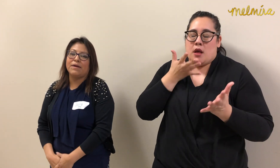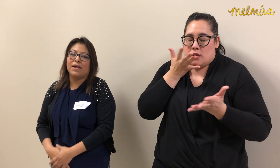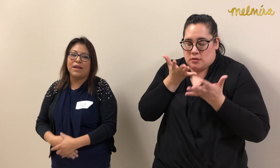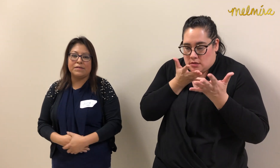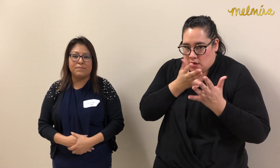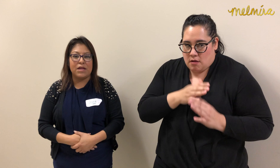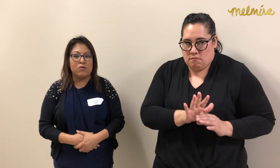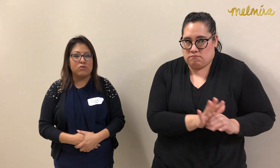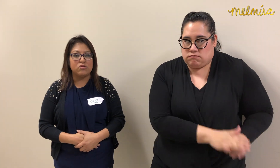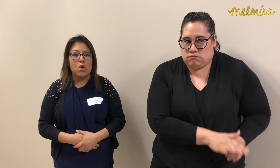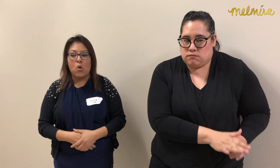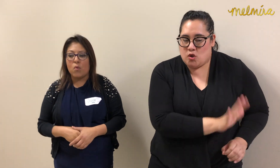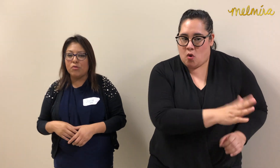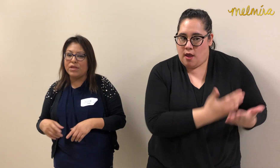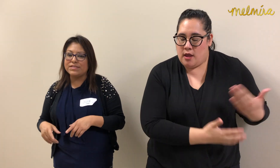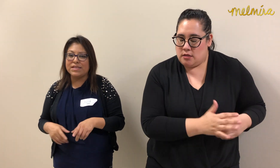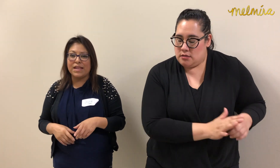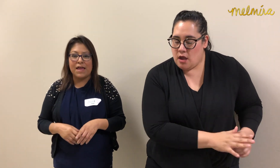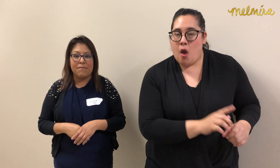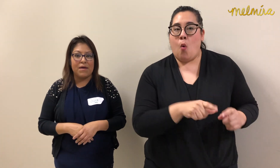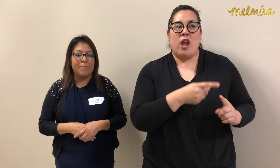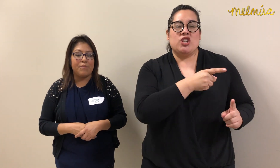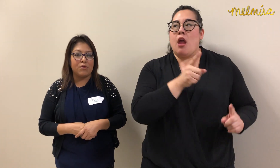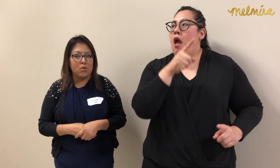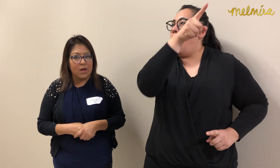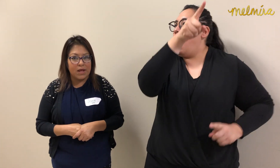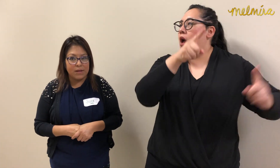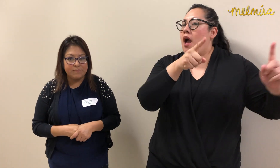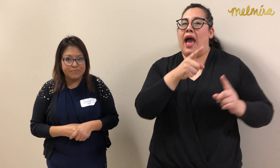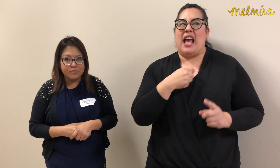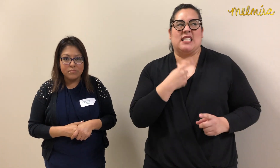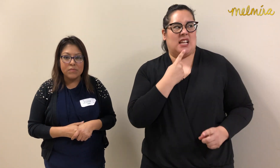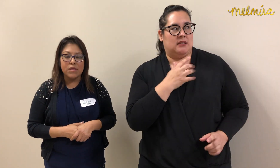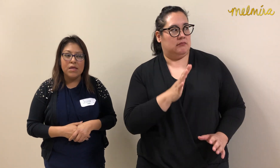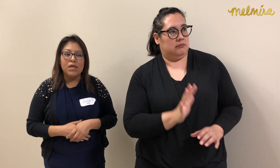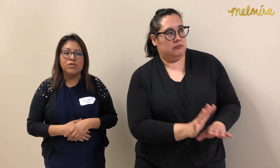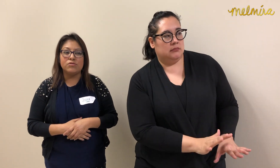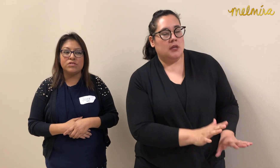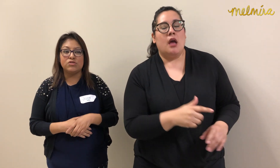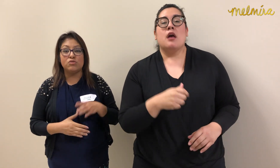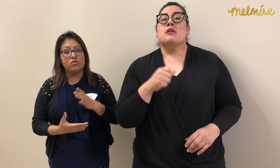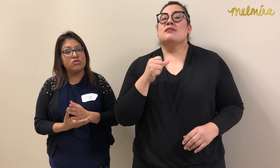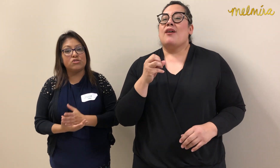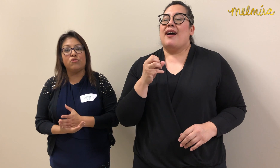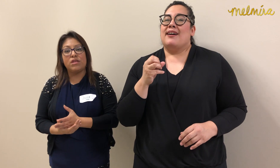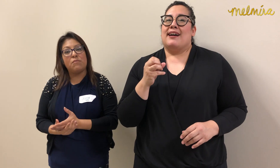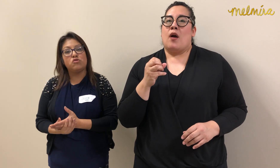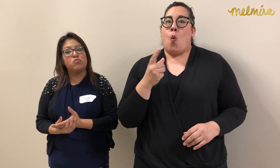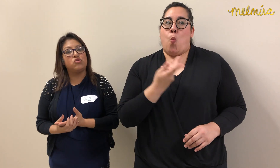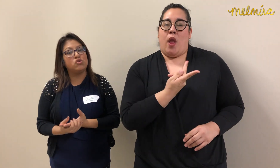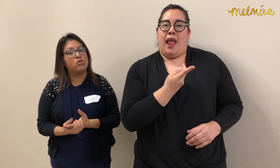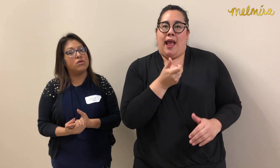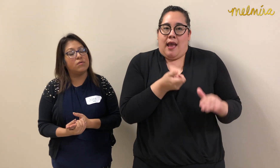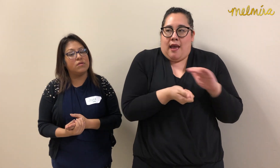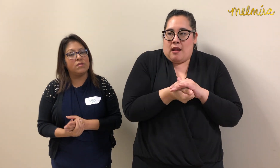bajara las manos o cuando ella señalaba por igual. Entonces nos escondíamos mucho